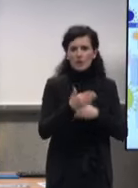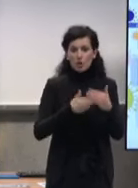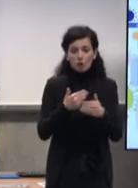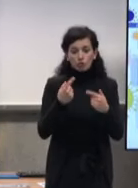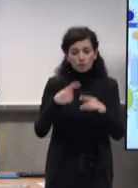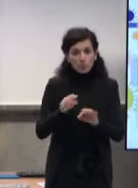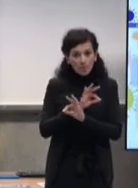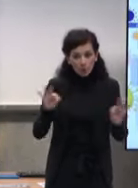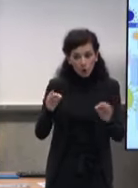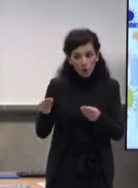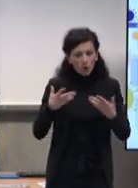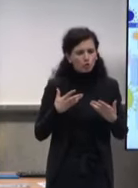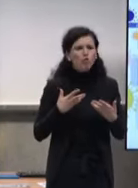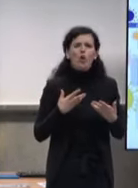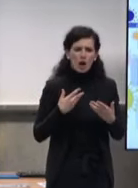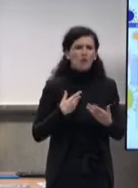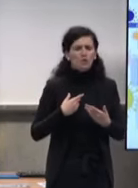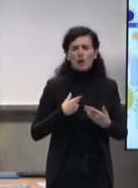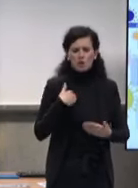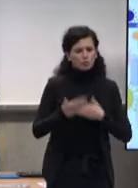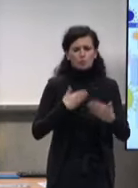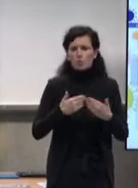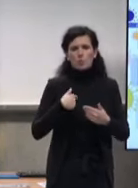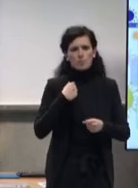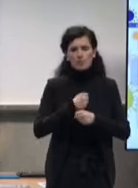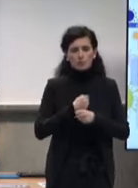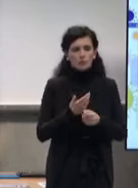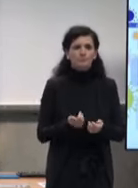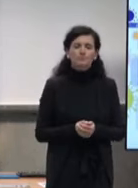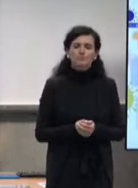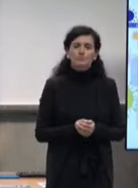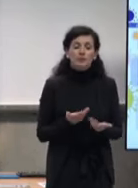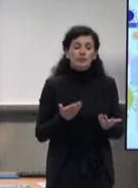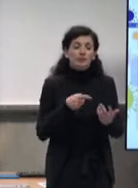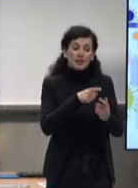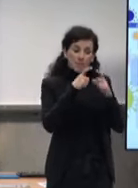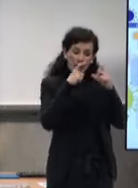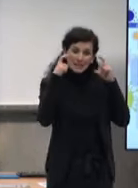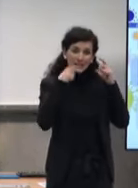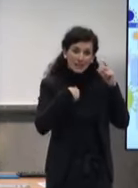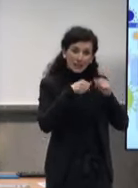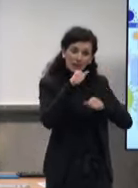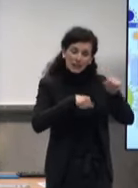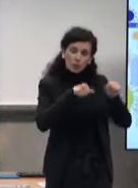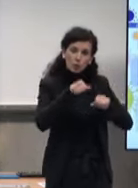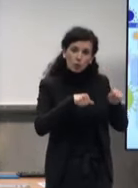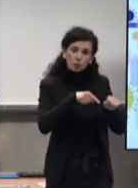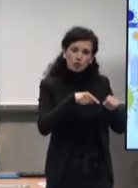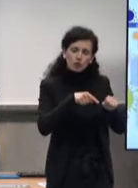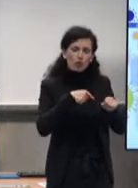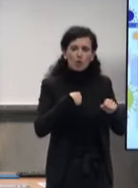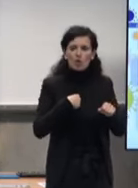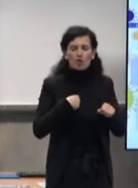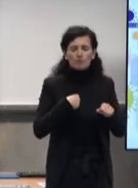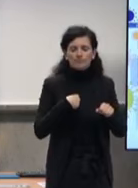immediatamente certamente non possiamo permetterci e parliamo delle mascherine chirurgiche di fare mettere in